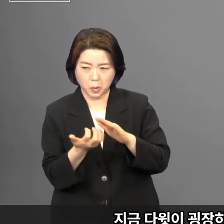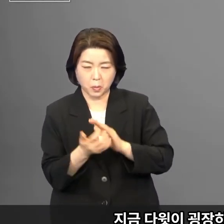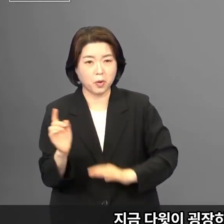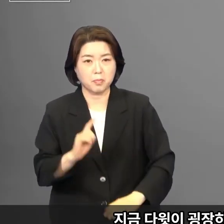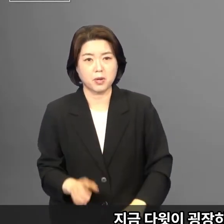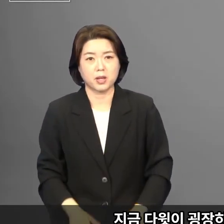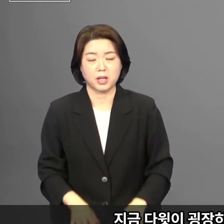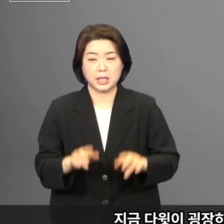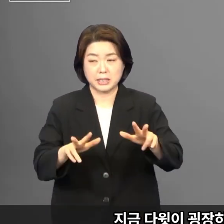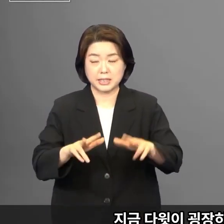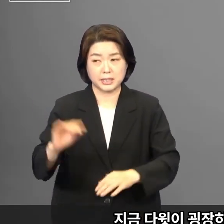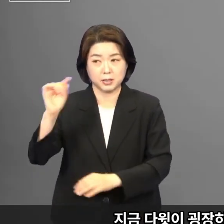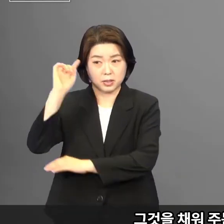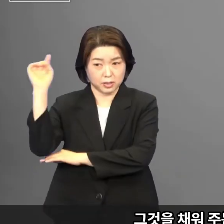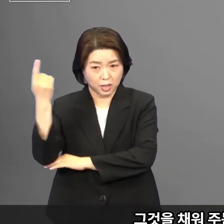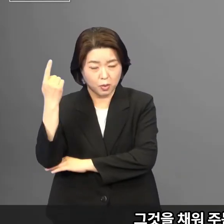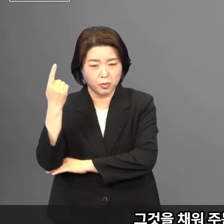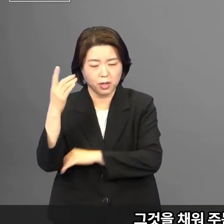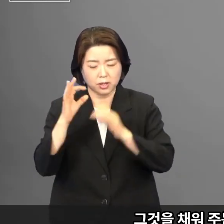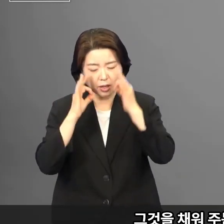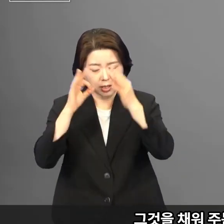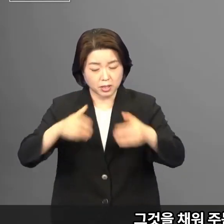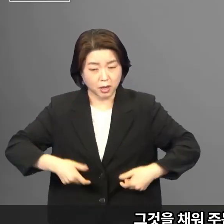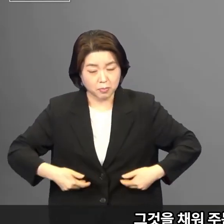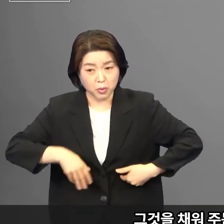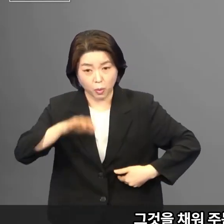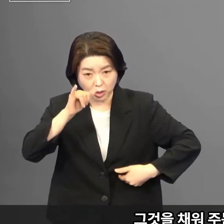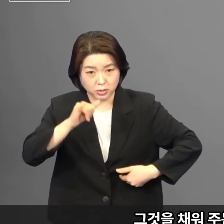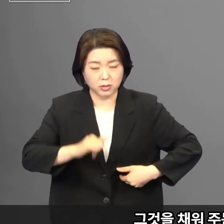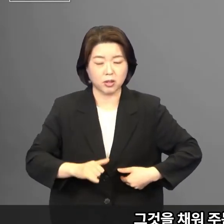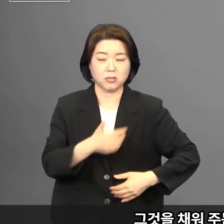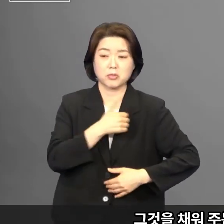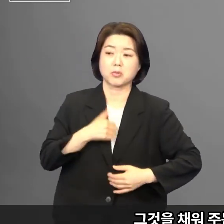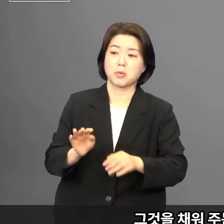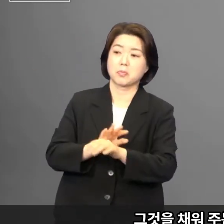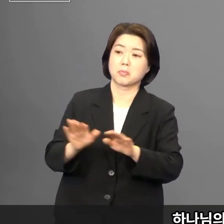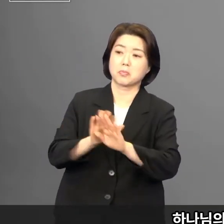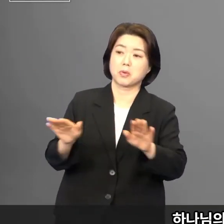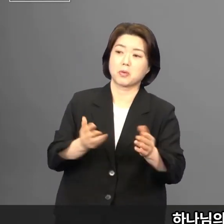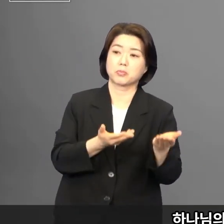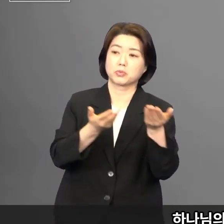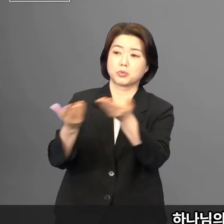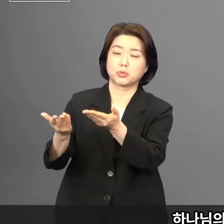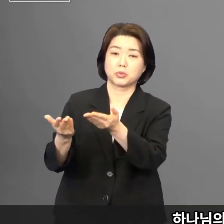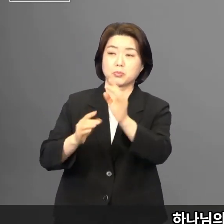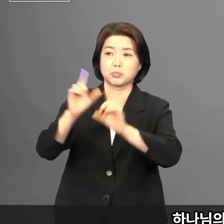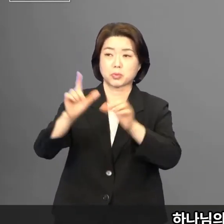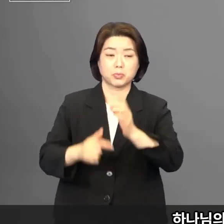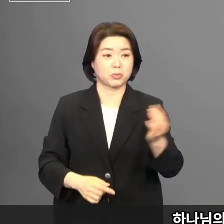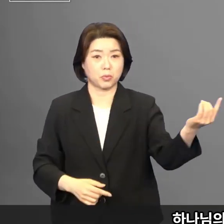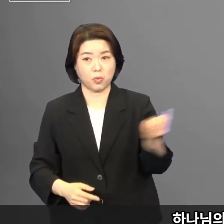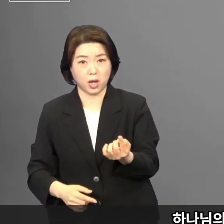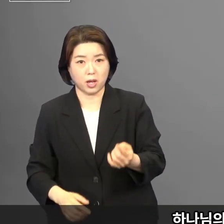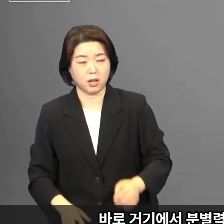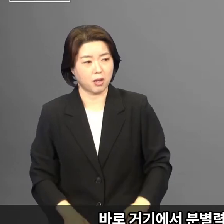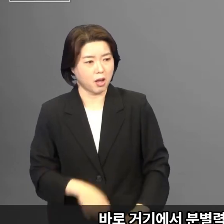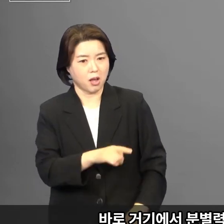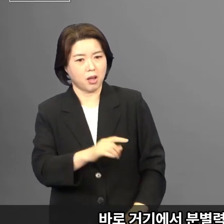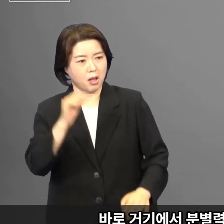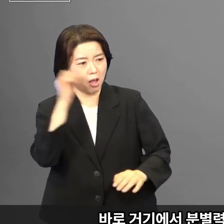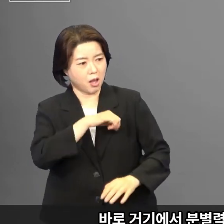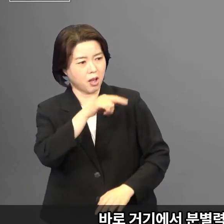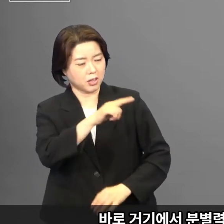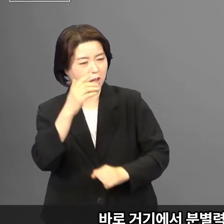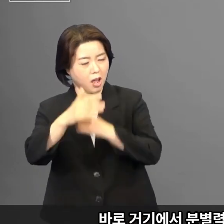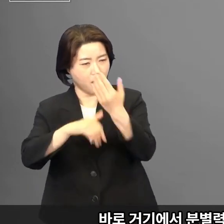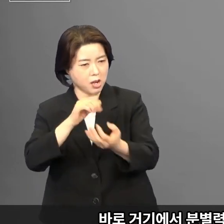절박한 필요가 있었는데 그것을 채워주는 형태로 왔기 때문에 하나님의 응답처럼 받은 바로